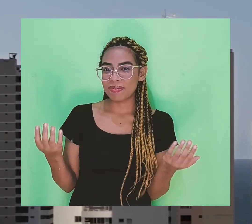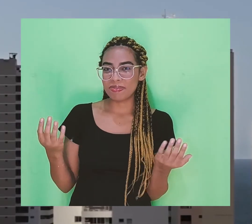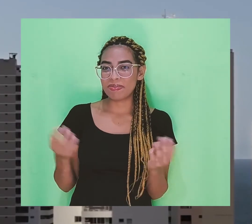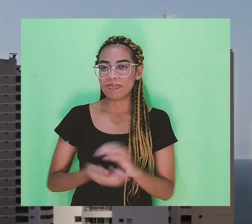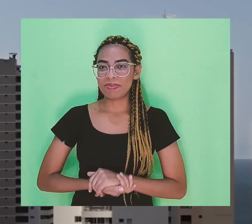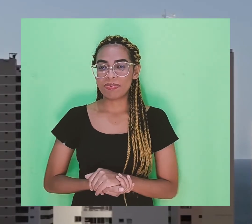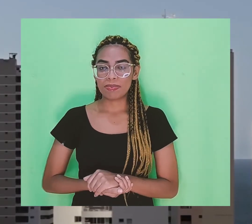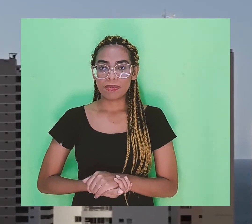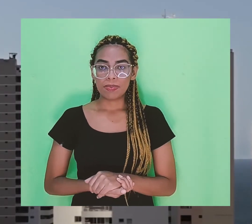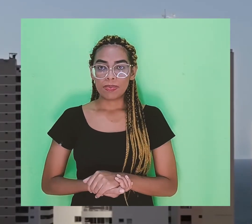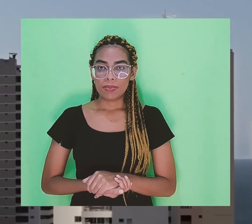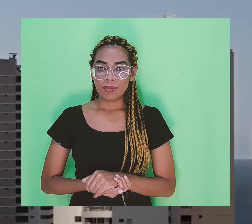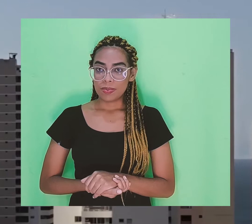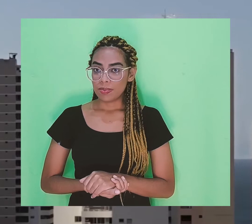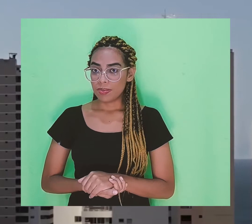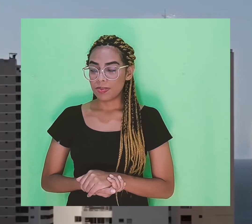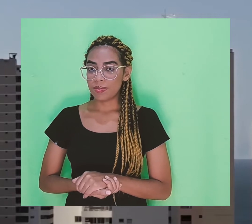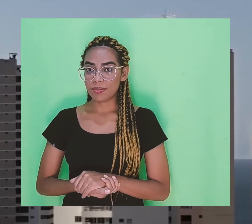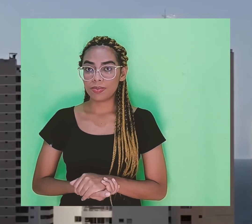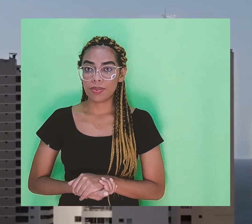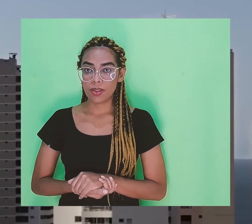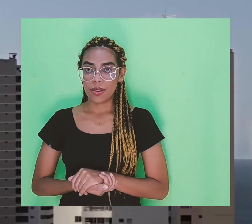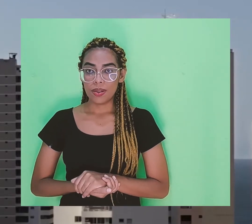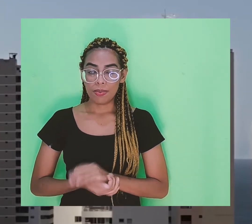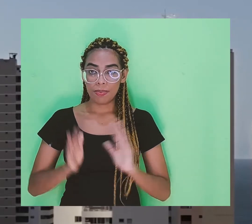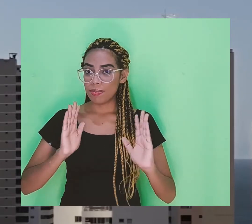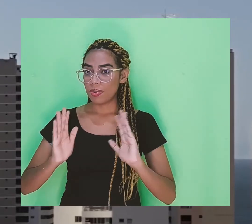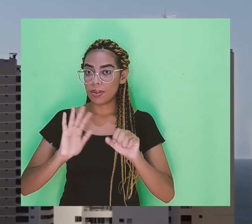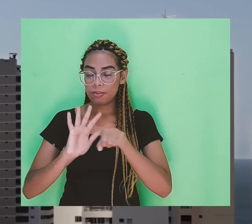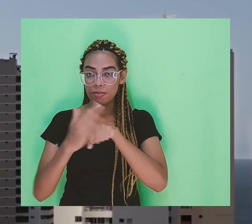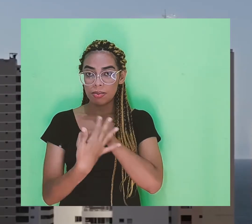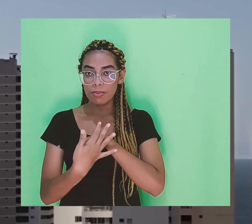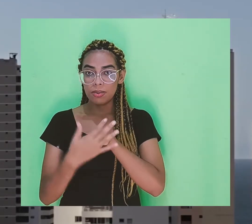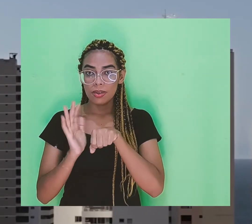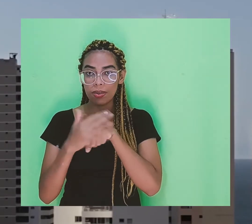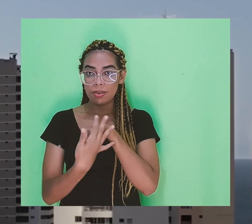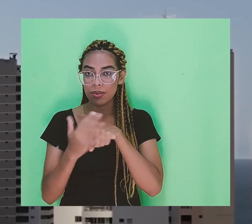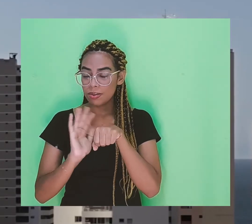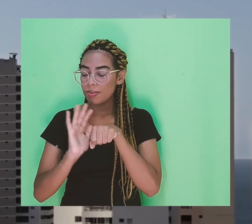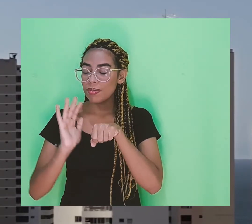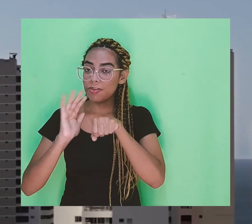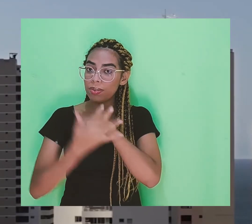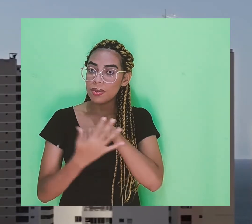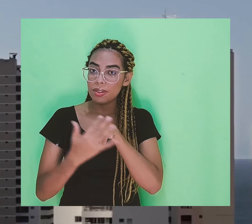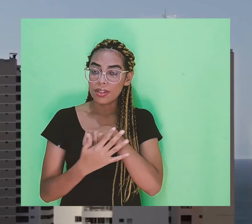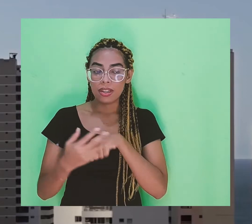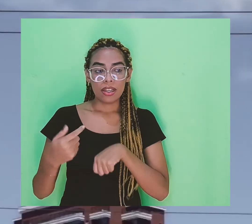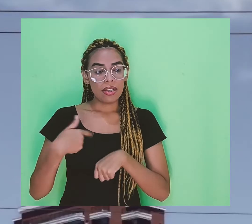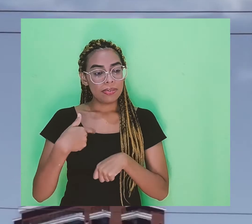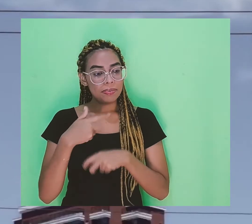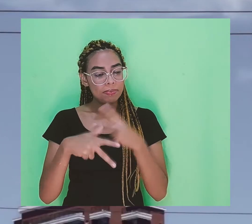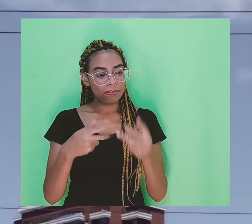memória. sei que foi na pandemia resolveu ser mãe, assim, botar uma pessoa no mundo. Pois é, gente. Eu ganhei um Kinder Ovo. Eu digo que eu ganhei uma criança no